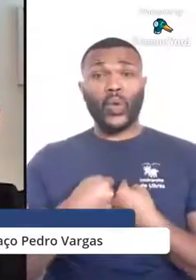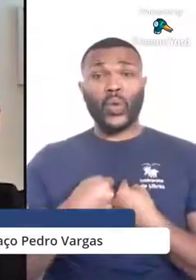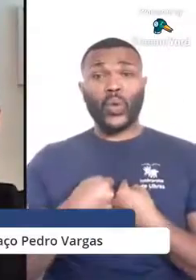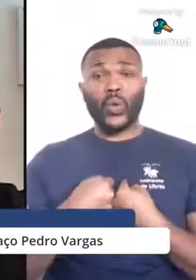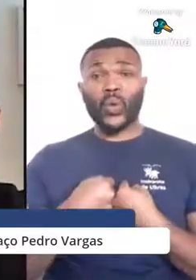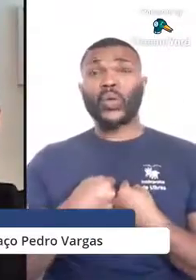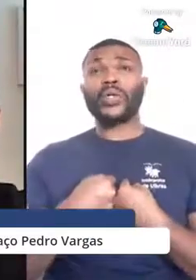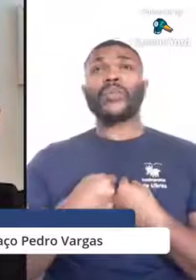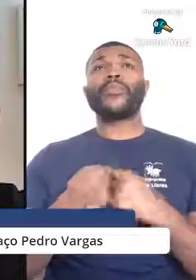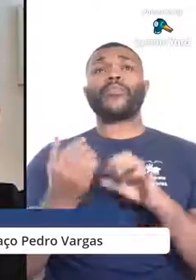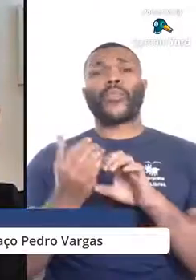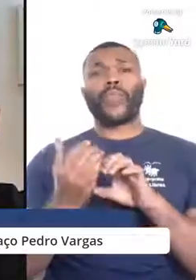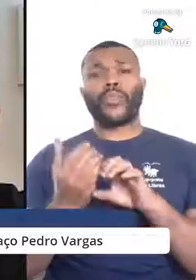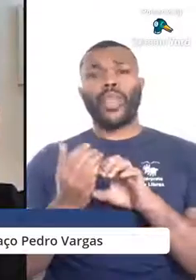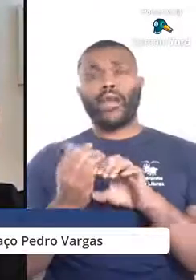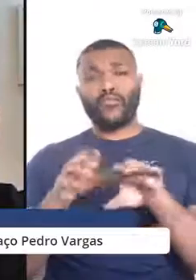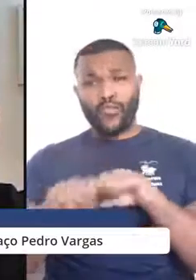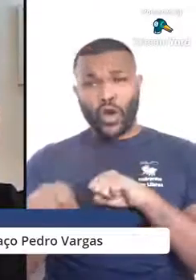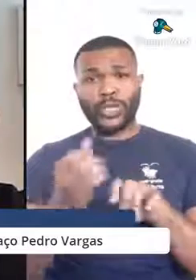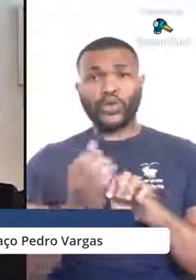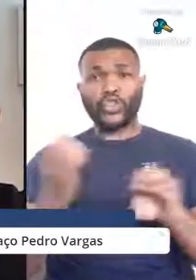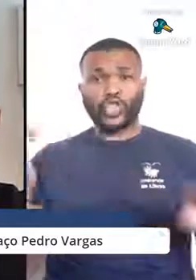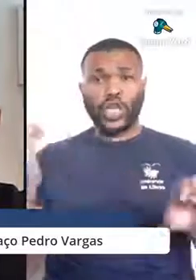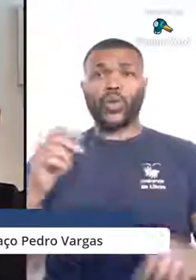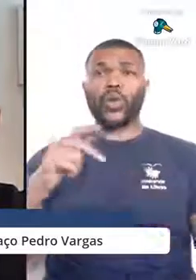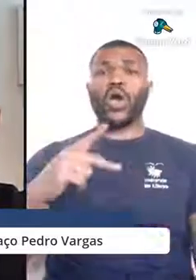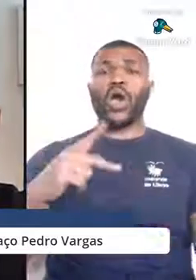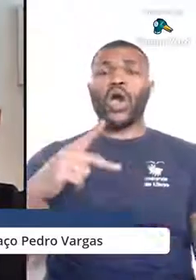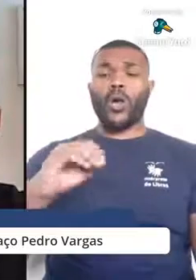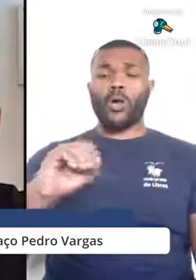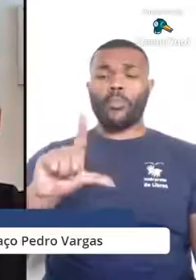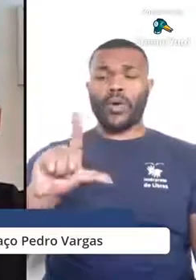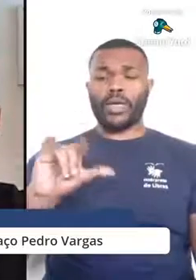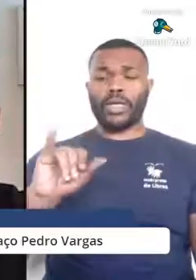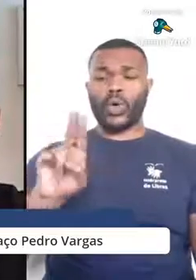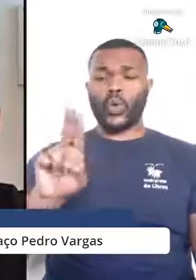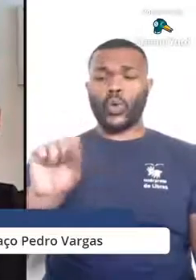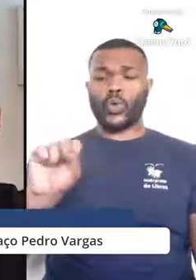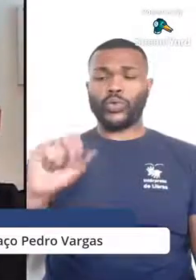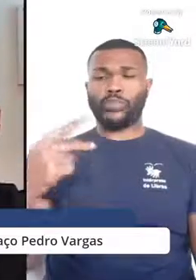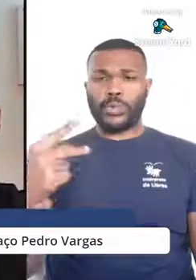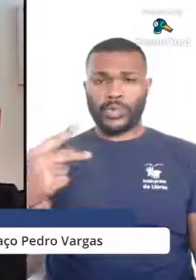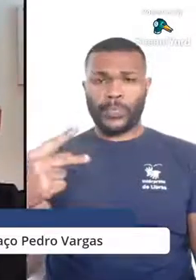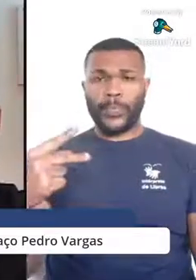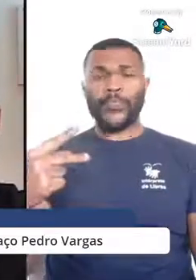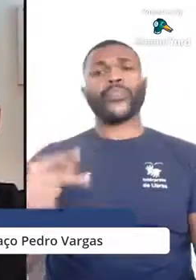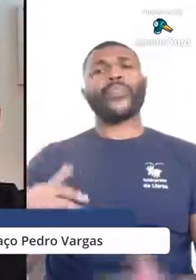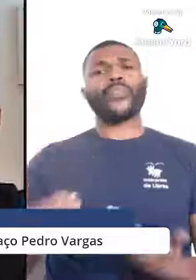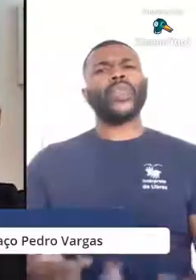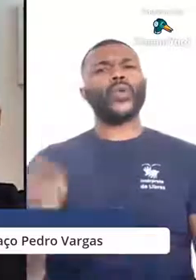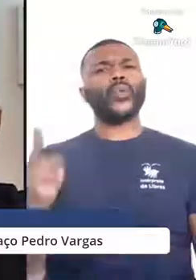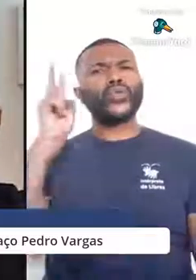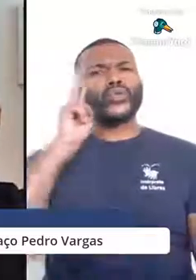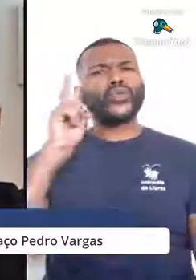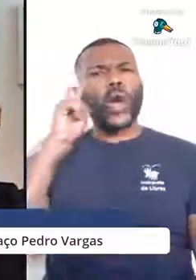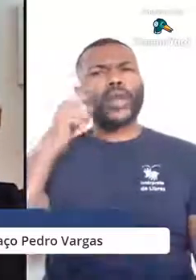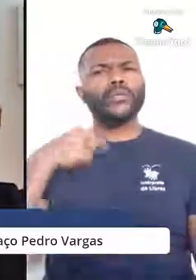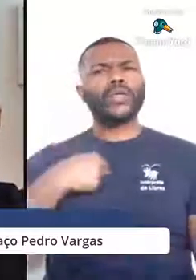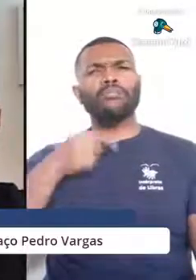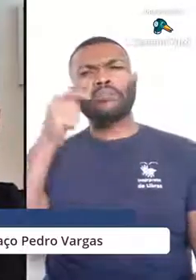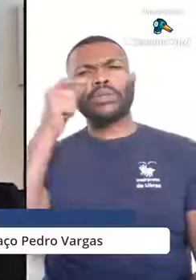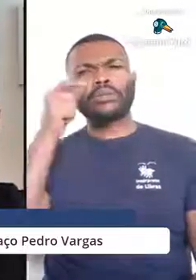engenharia. Eu sou engenheiro da Poli, então é uma história interessante.